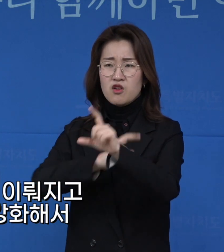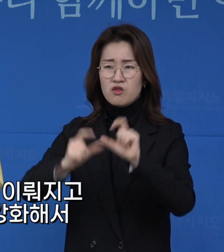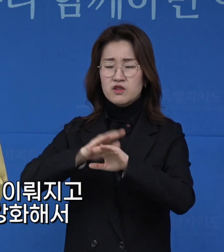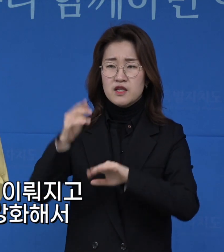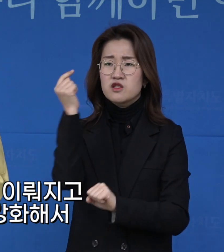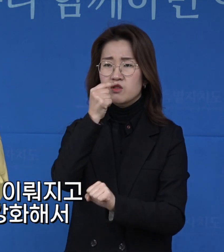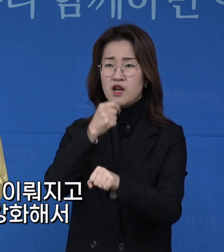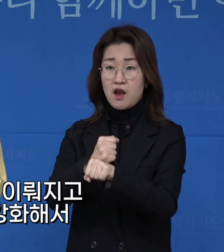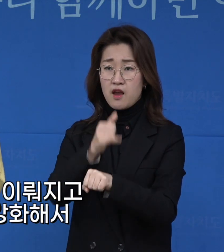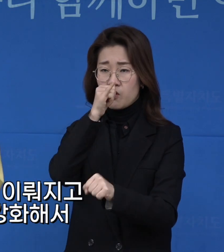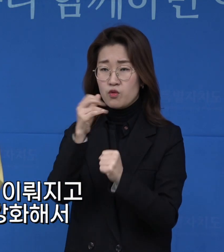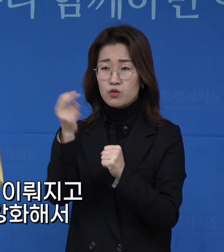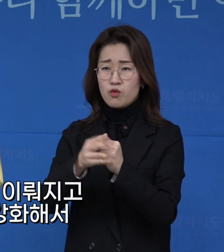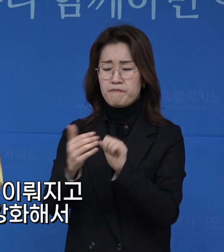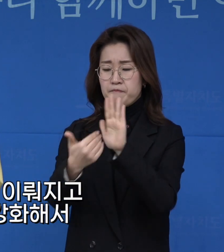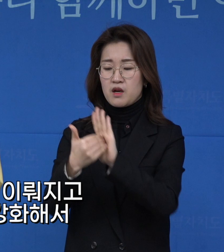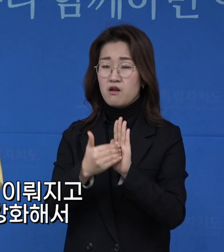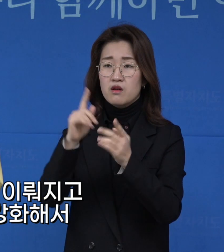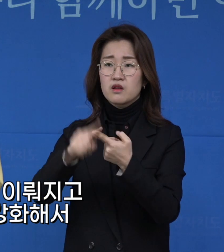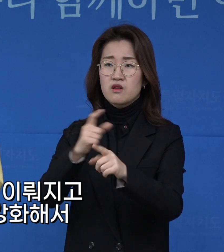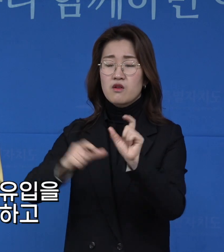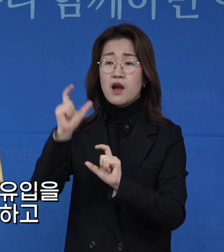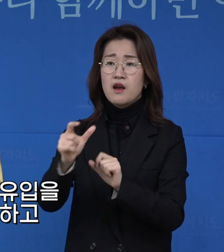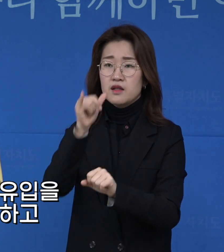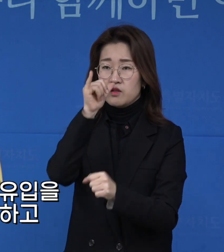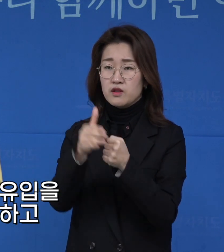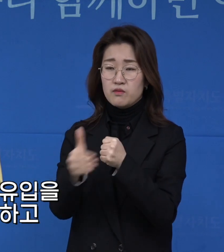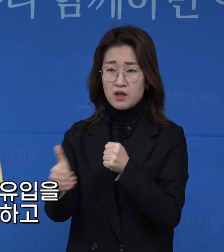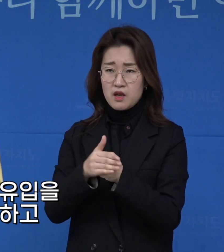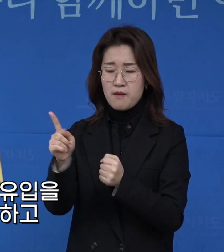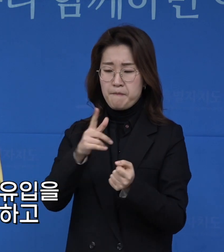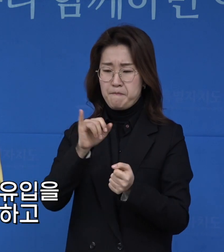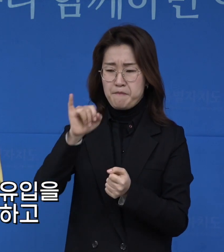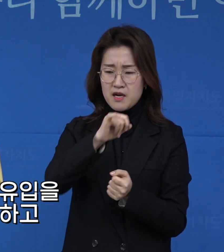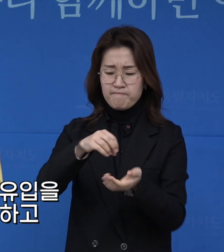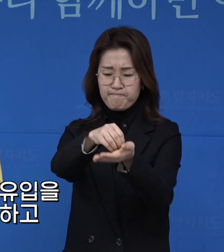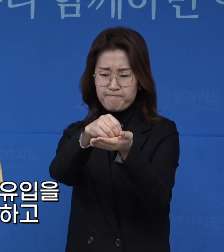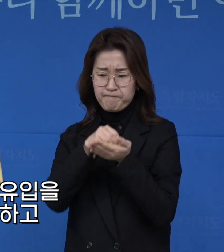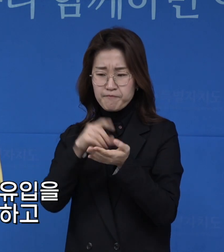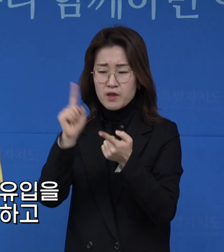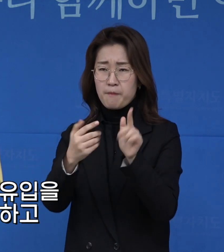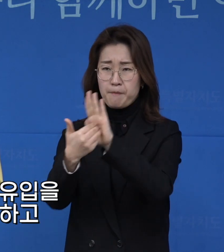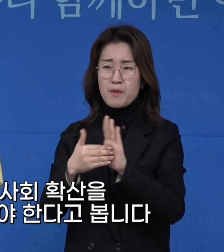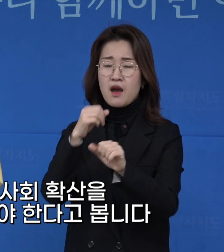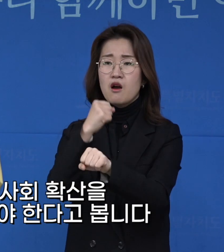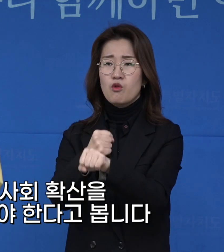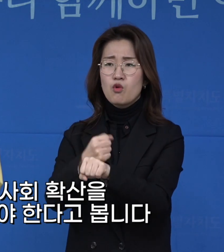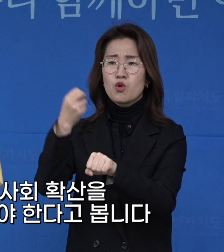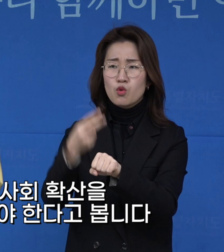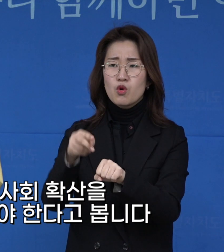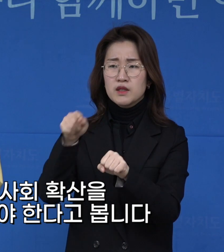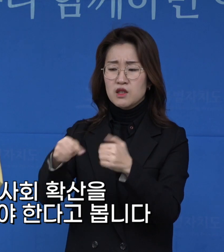이루어지고 광역 조치를 강화해서 바이러스의 유지 위 입을 남자 차단하고 그